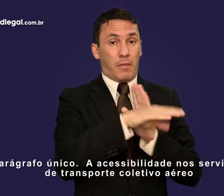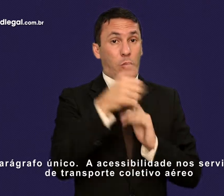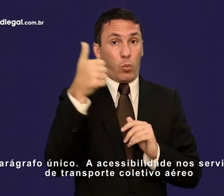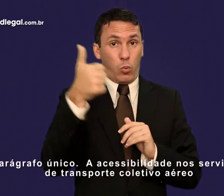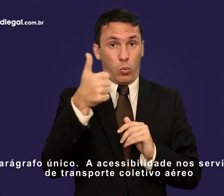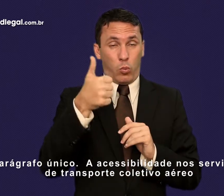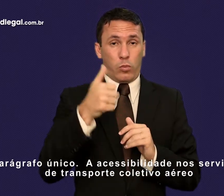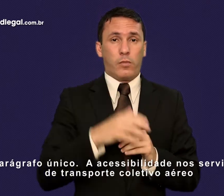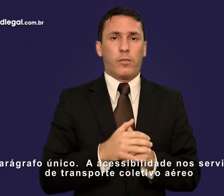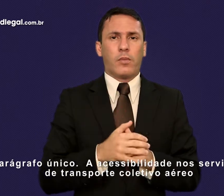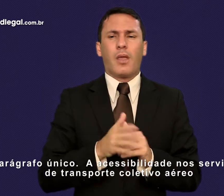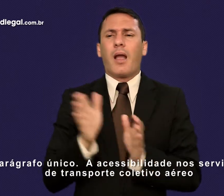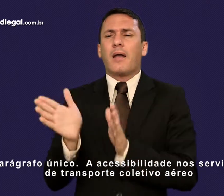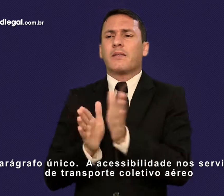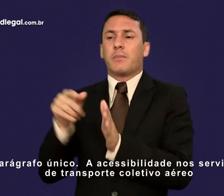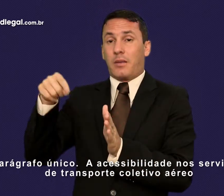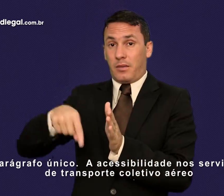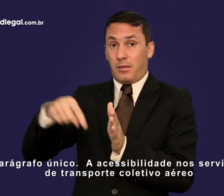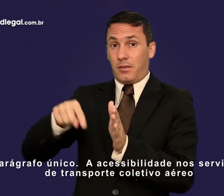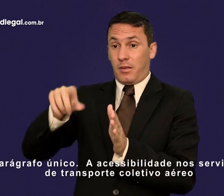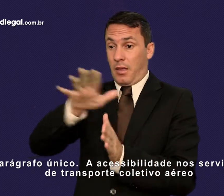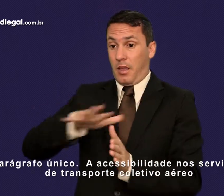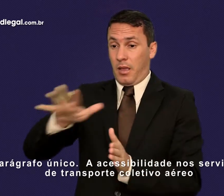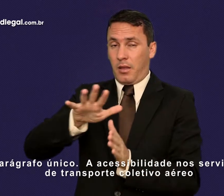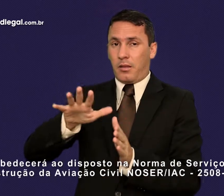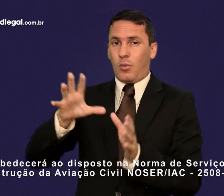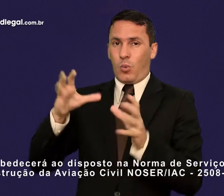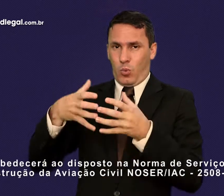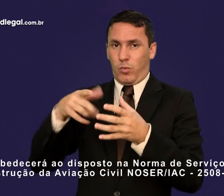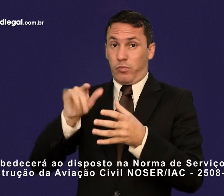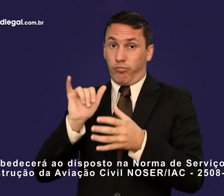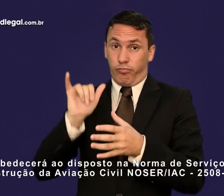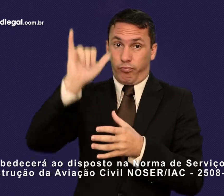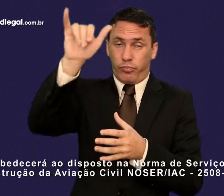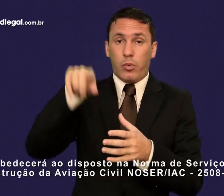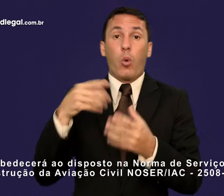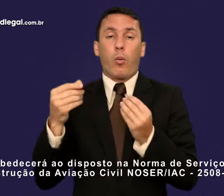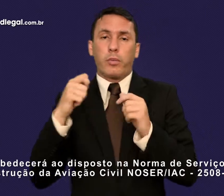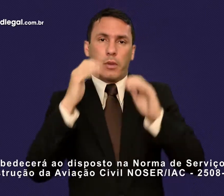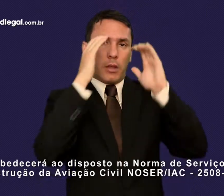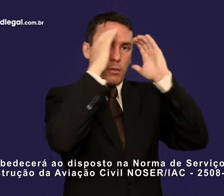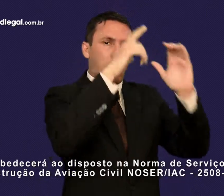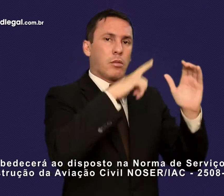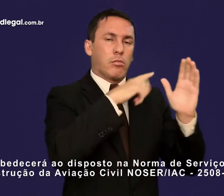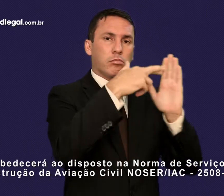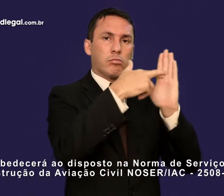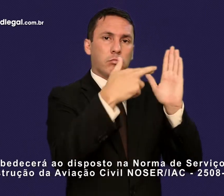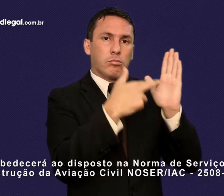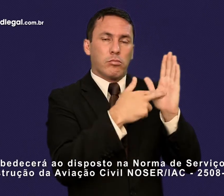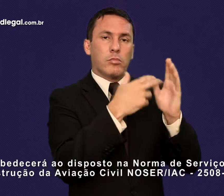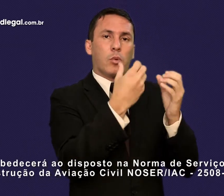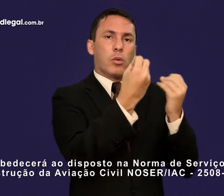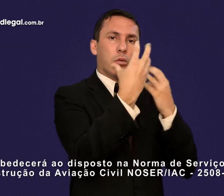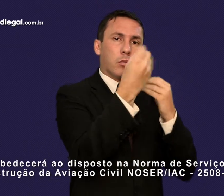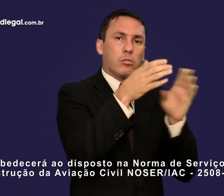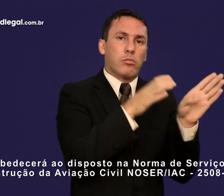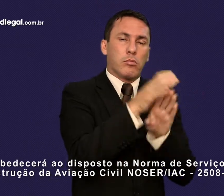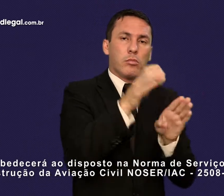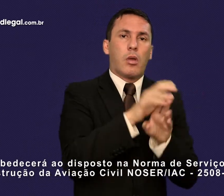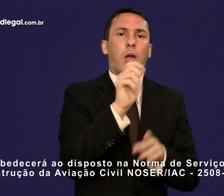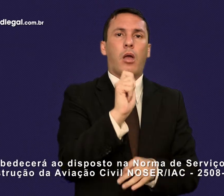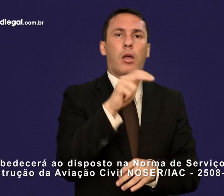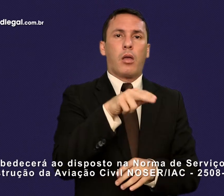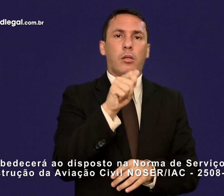único. A acessibilidade nos serviços de transporte coletivo aéreo obedecerá ao disposto na norma de serviço da Instrução da Aviação